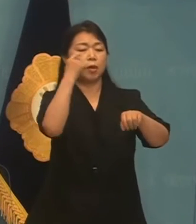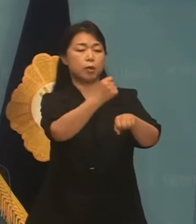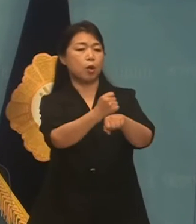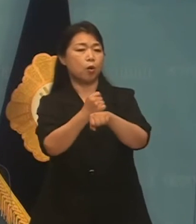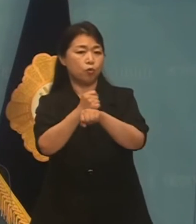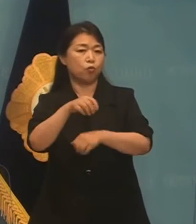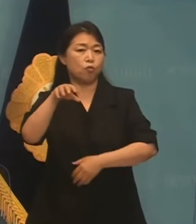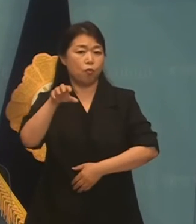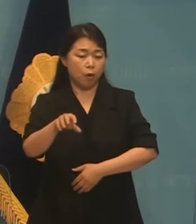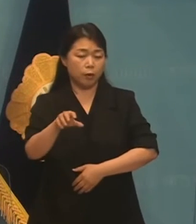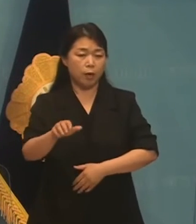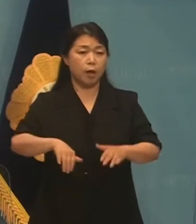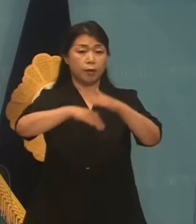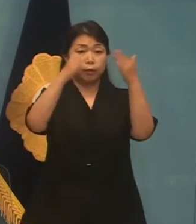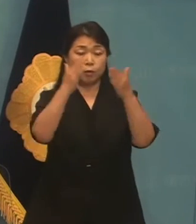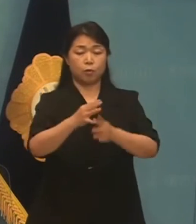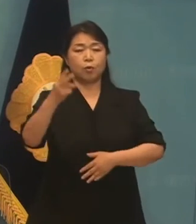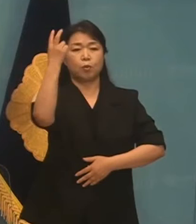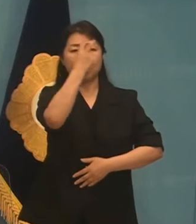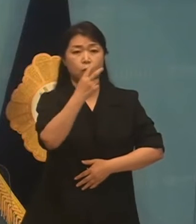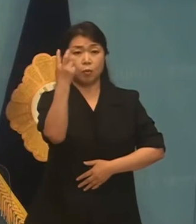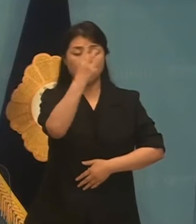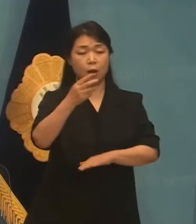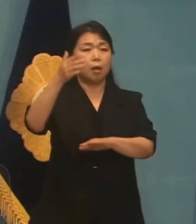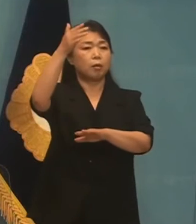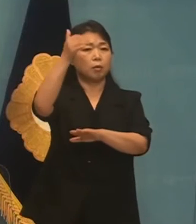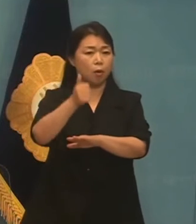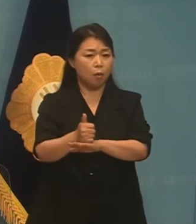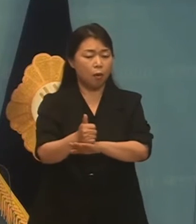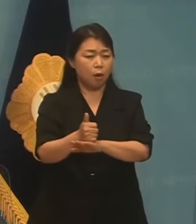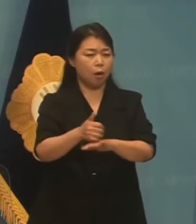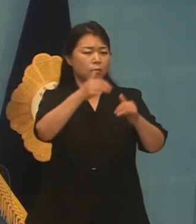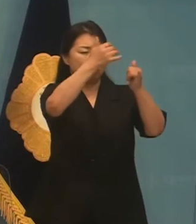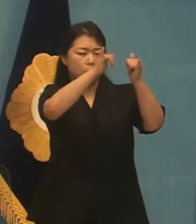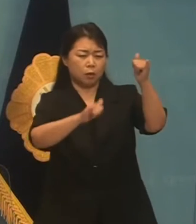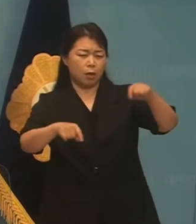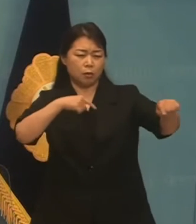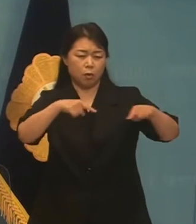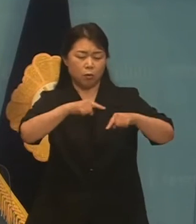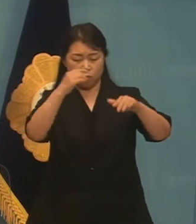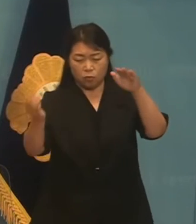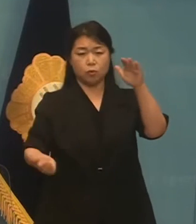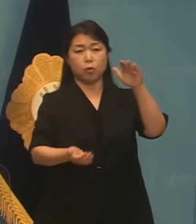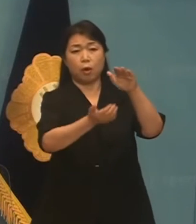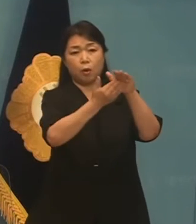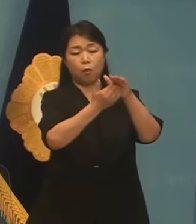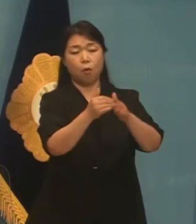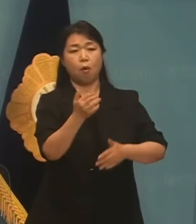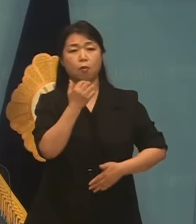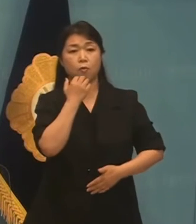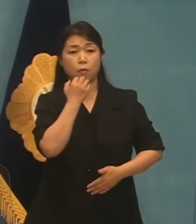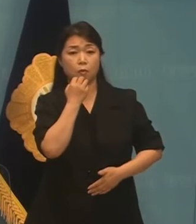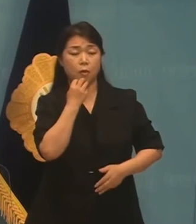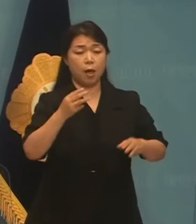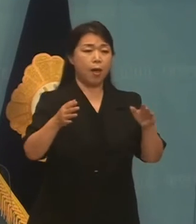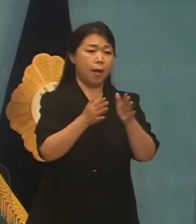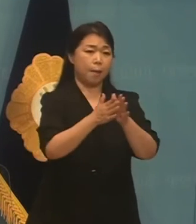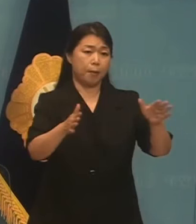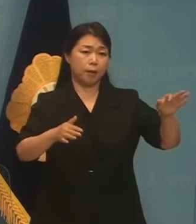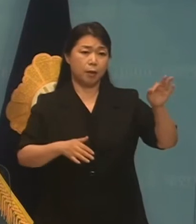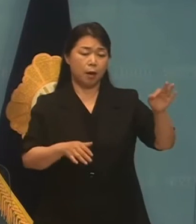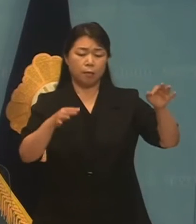신문명정책연구원의 전수조사 결과 역대 정권 최고의 서울 아파트값